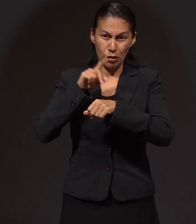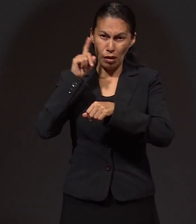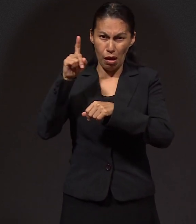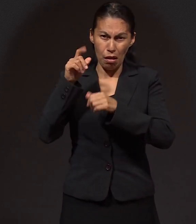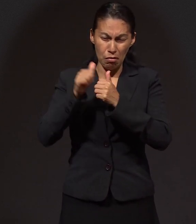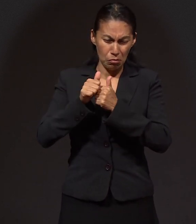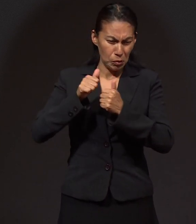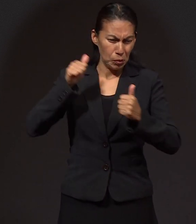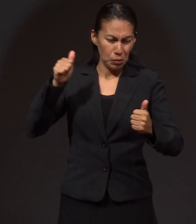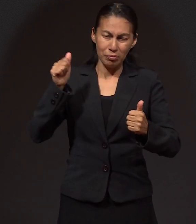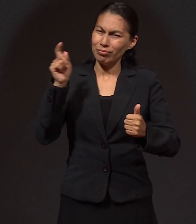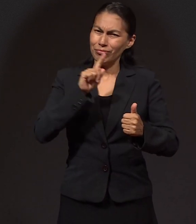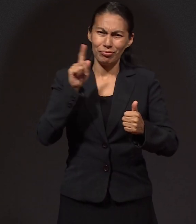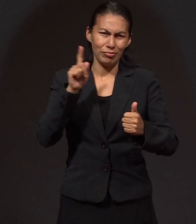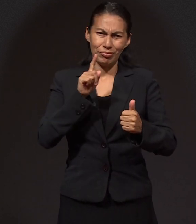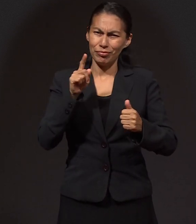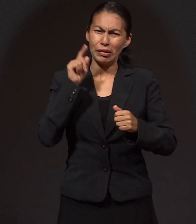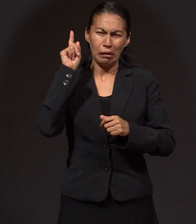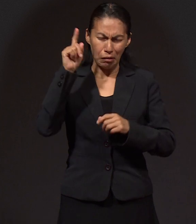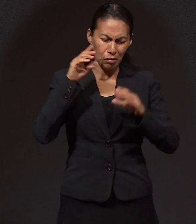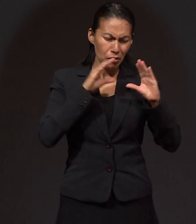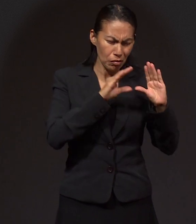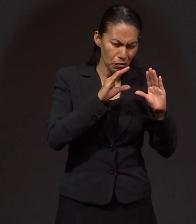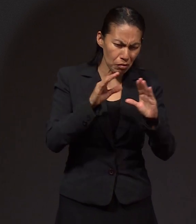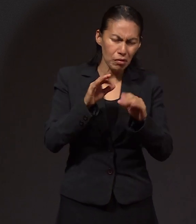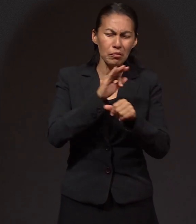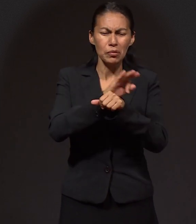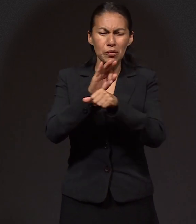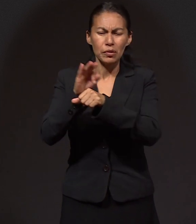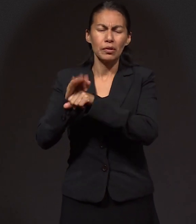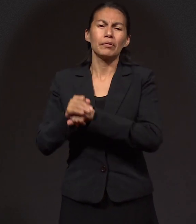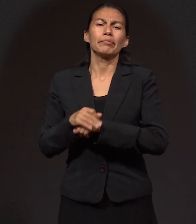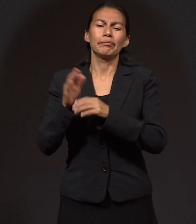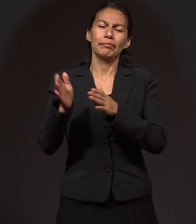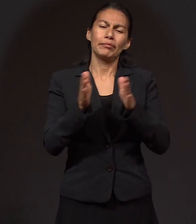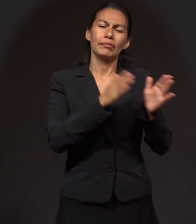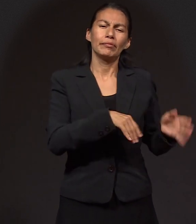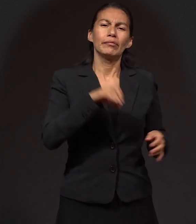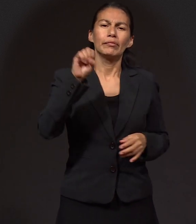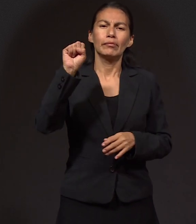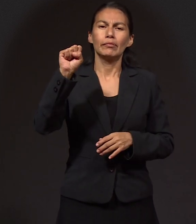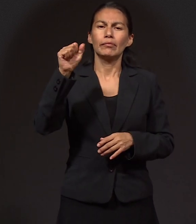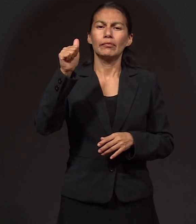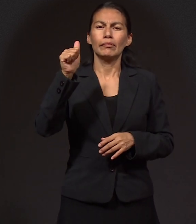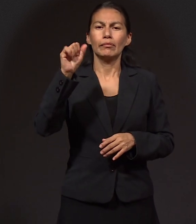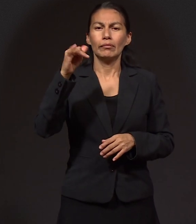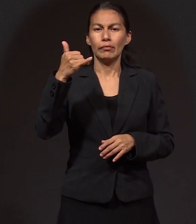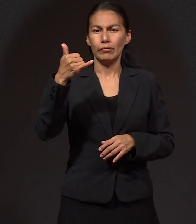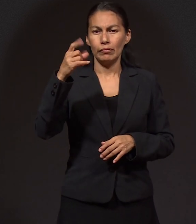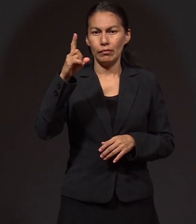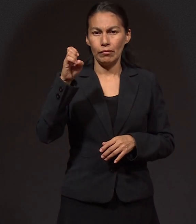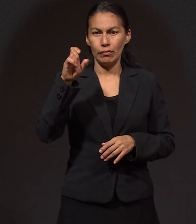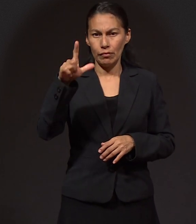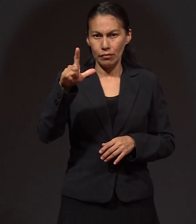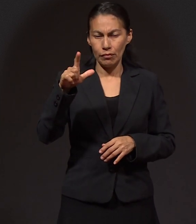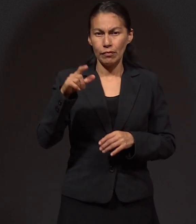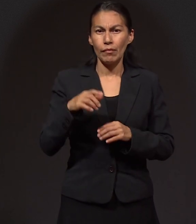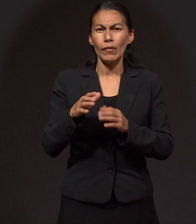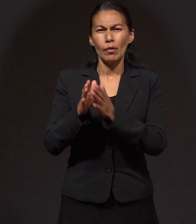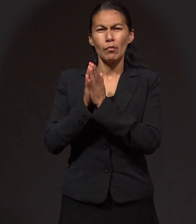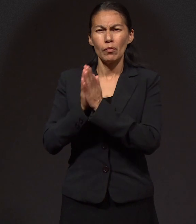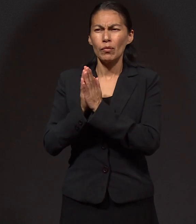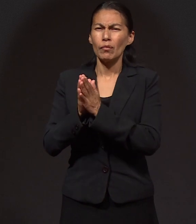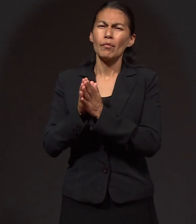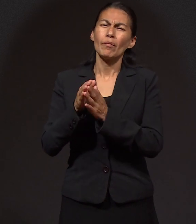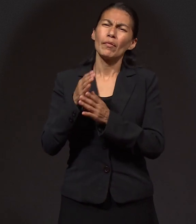que Dios, el médico divino, no te dejará ni te desamparará. Saidel Bartolo. Buenas noches,